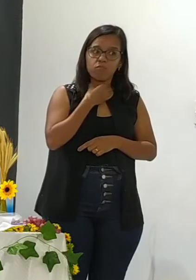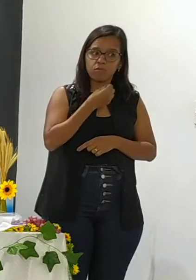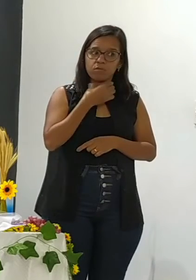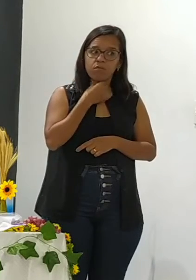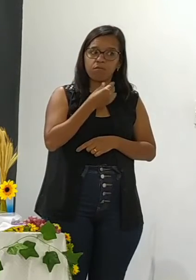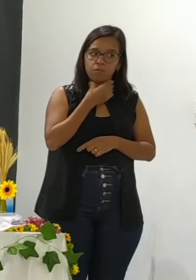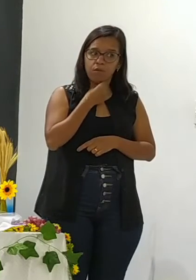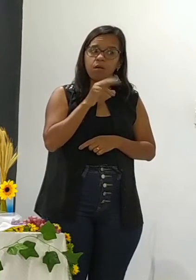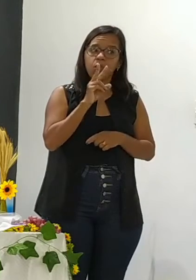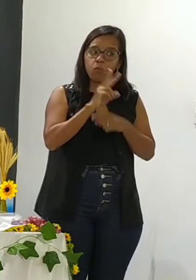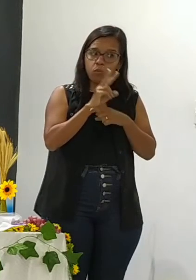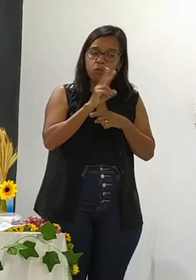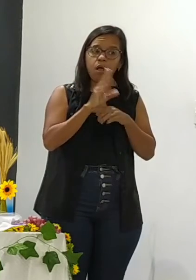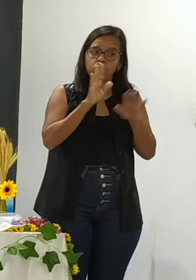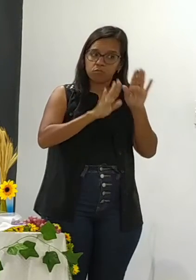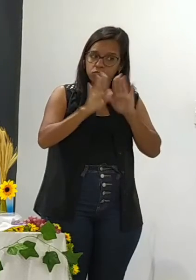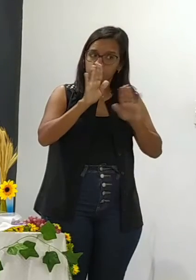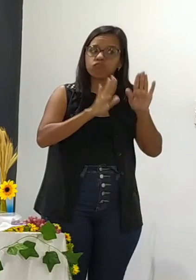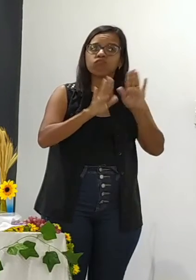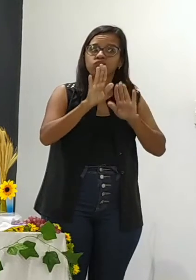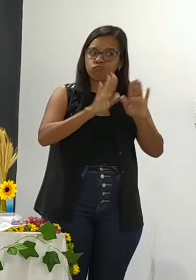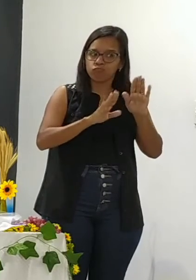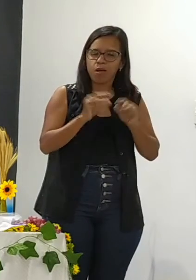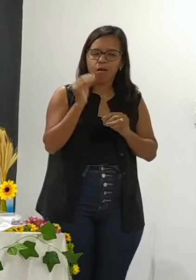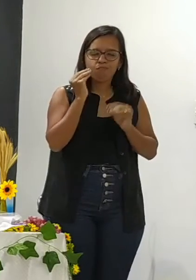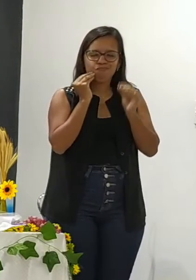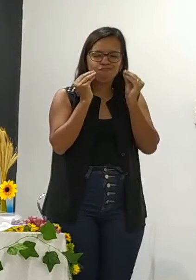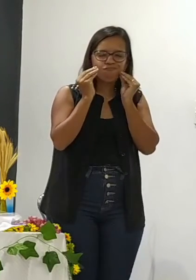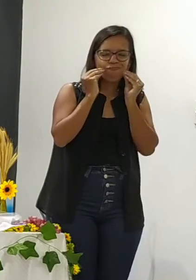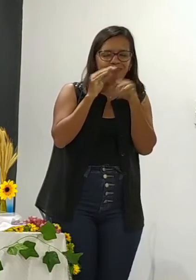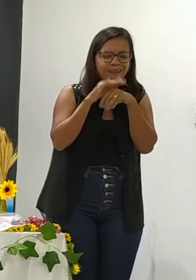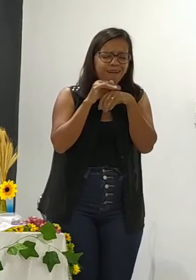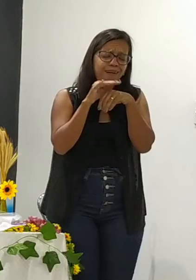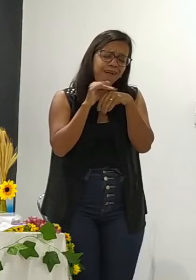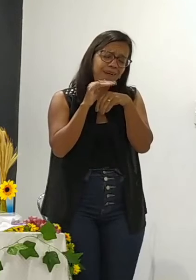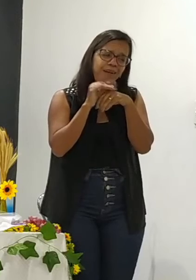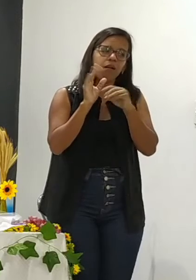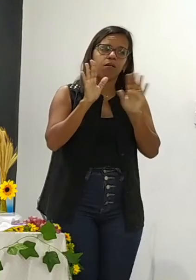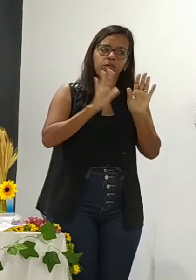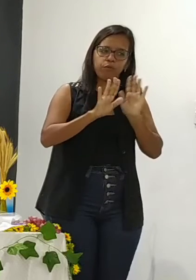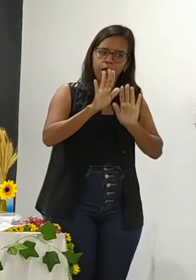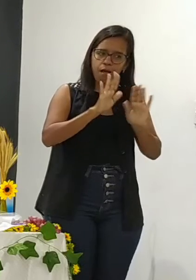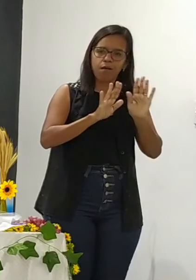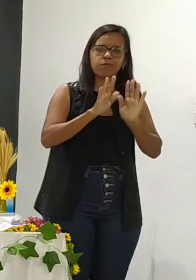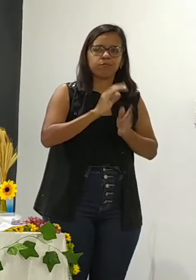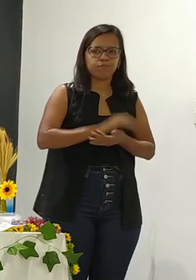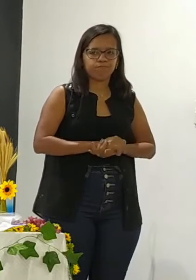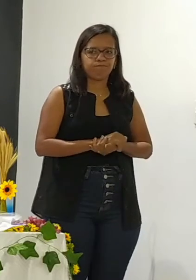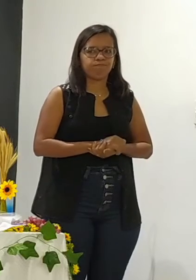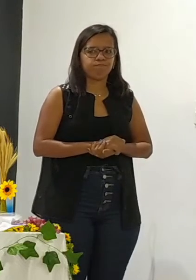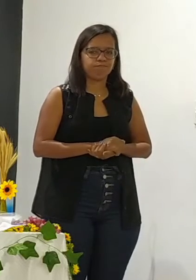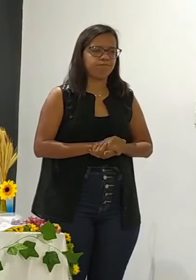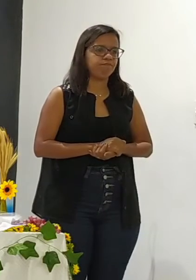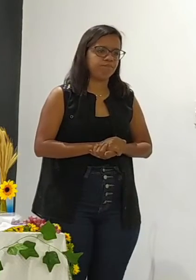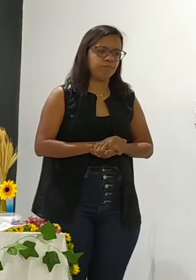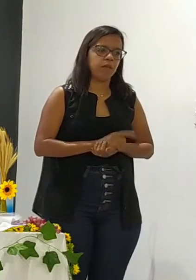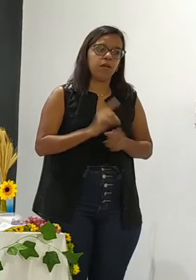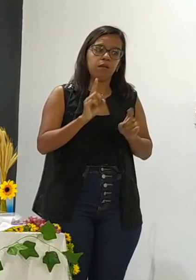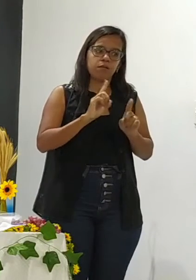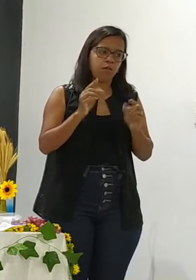Então a gente tem que ter cuidado com os beijos. Segundo, sai da casa do povo,